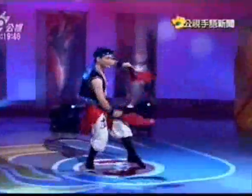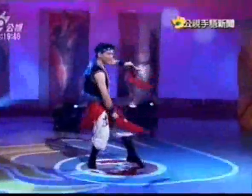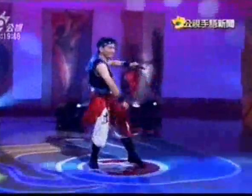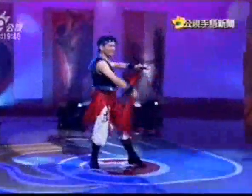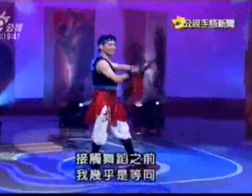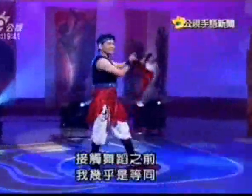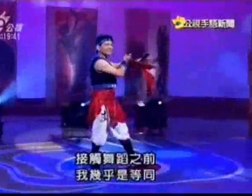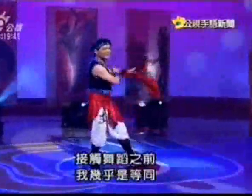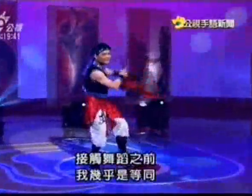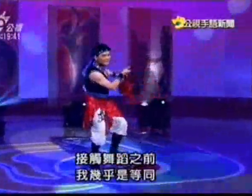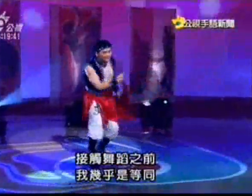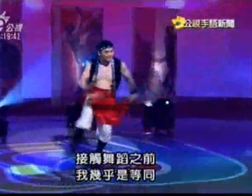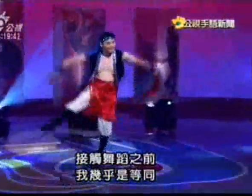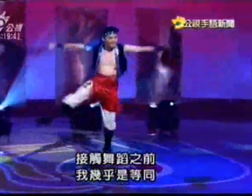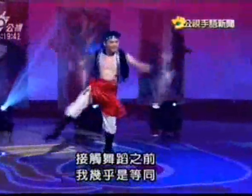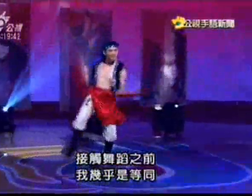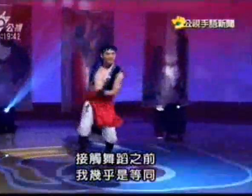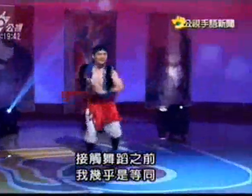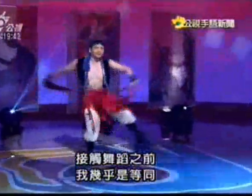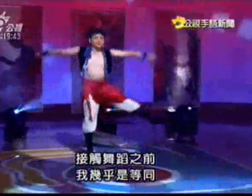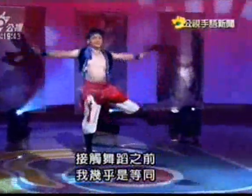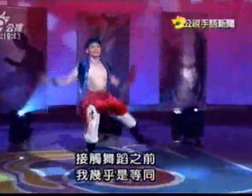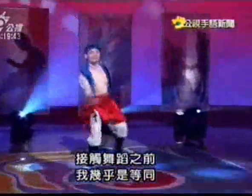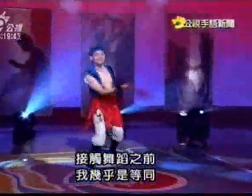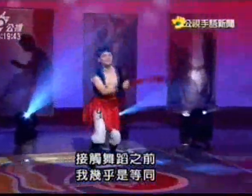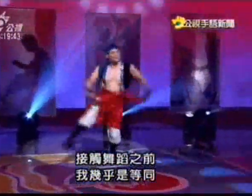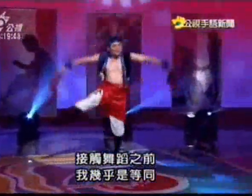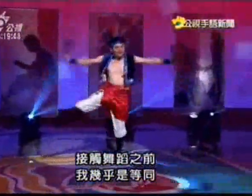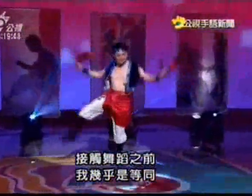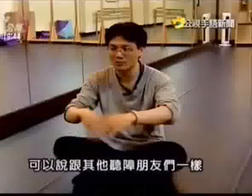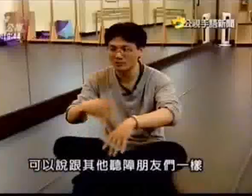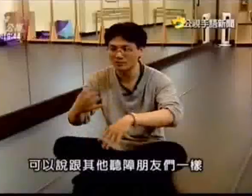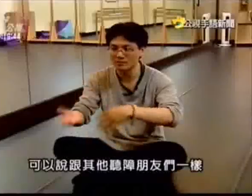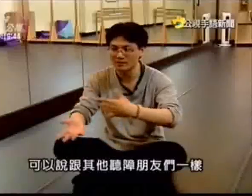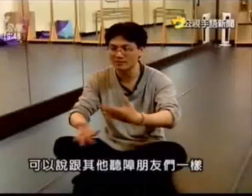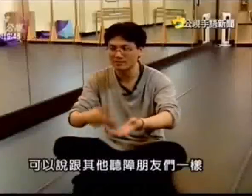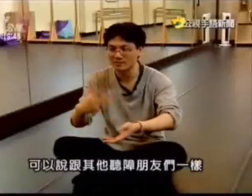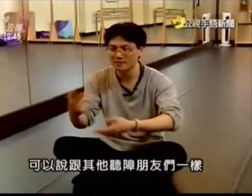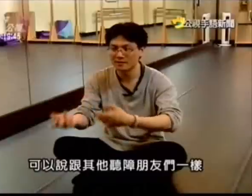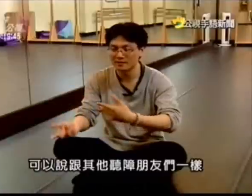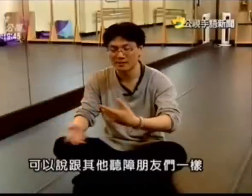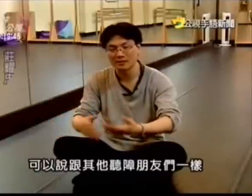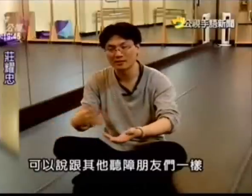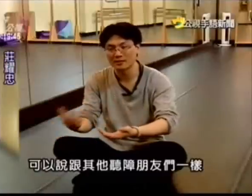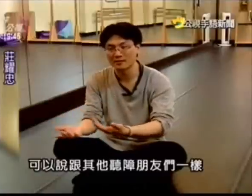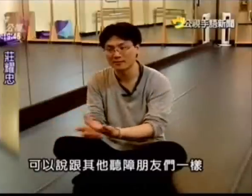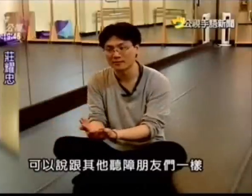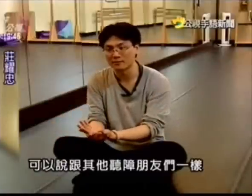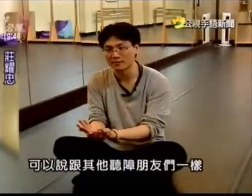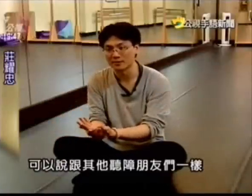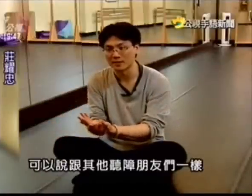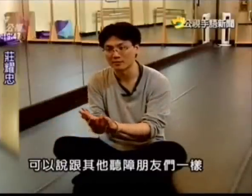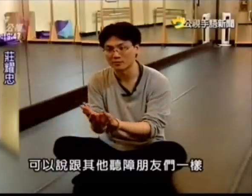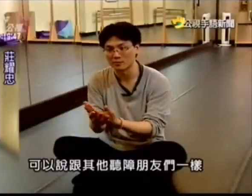接触舞蹈之前，我几乎是等同可以说跟其他的听障朋友们一样，就是